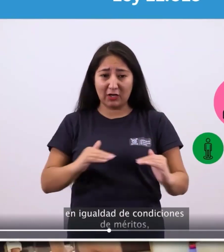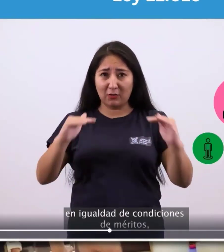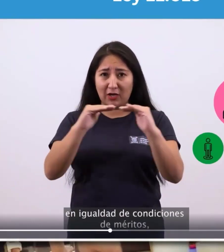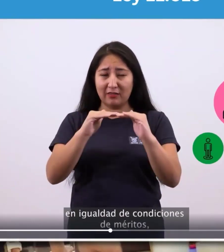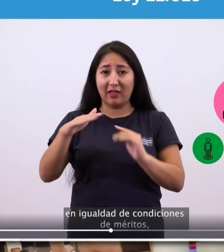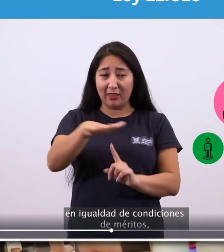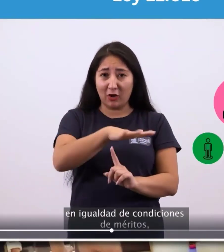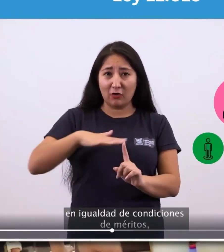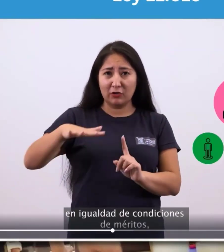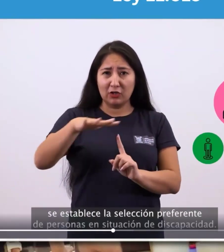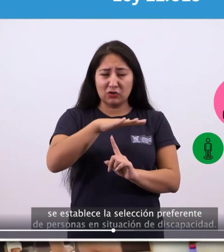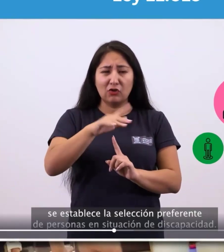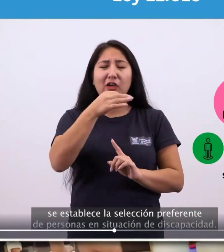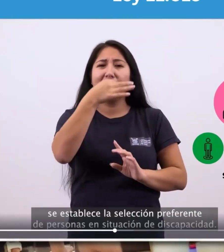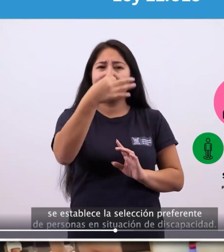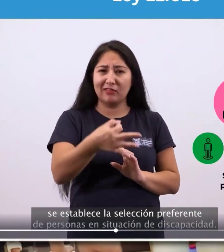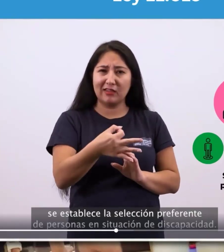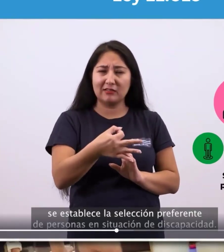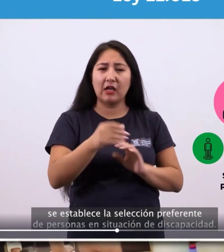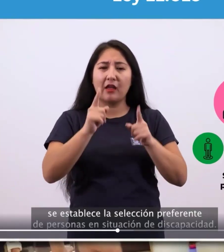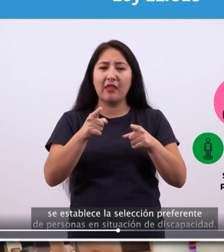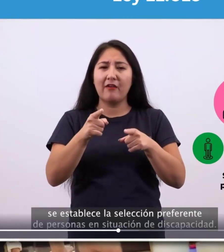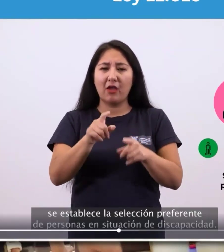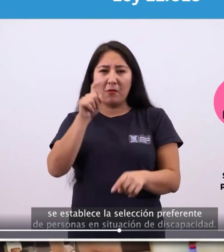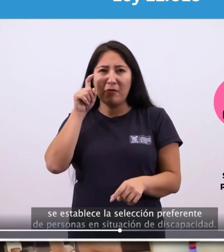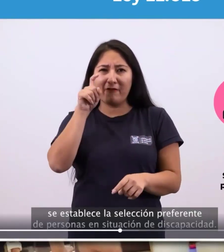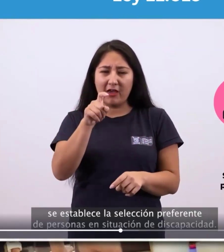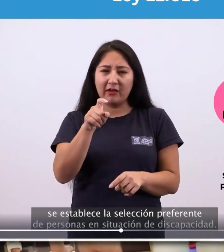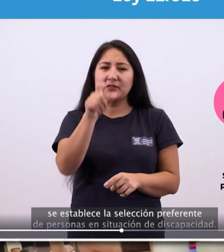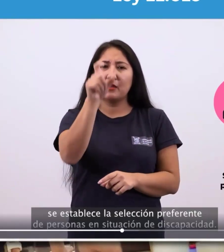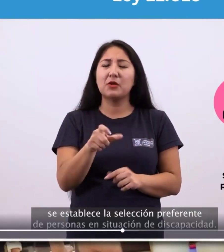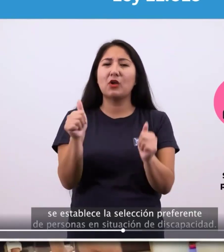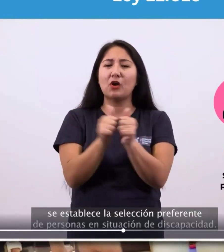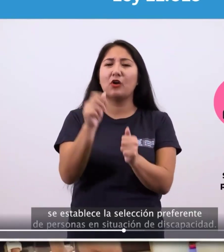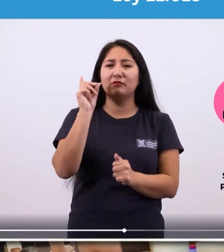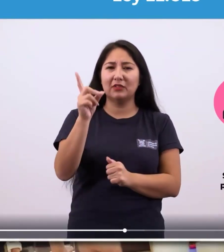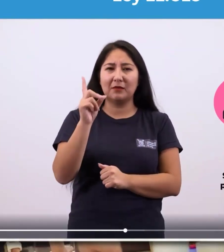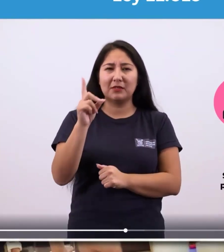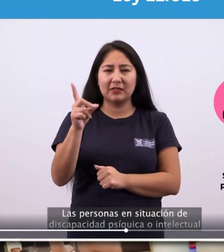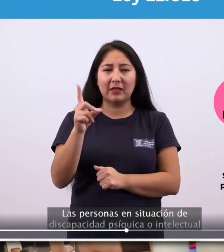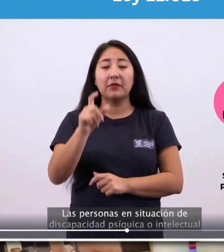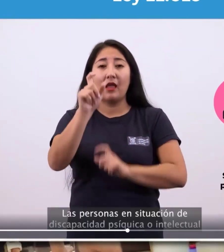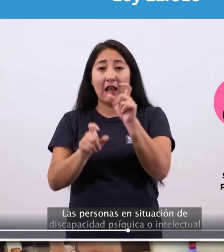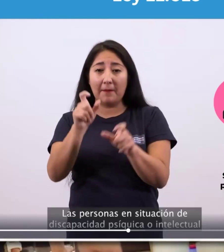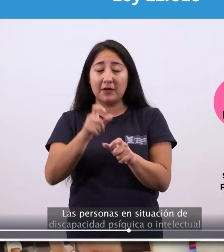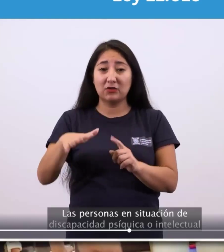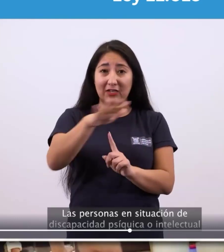de condiciones de méritos, se establece la selección preferente de personas en situación de discapacidad. Las personas en situación